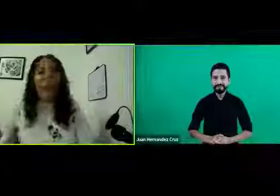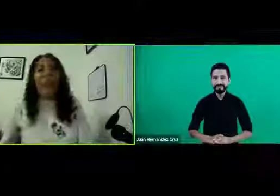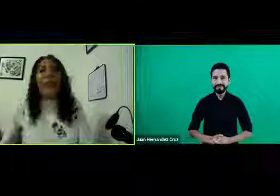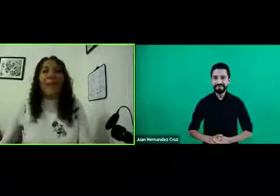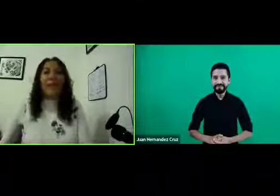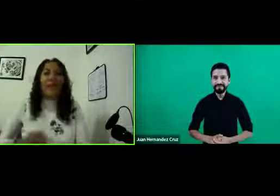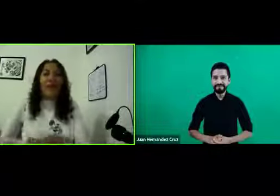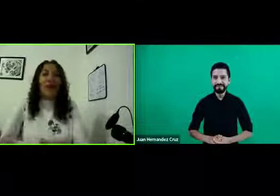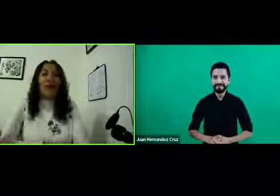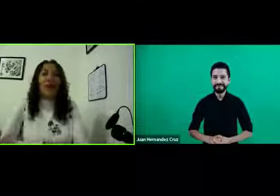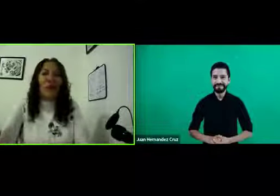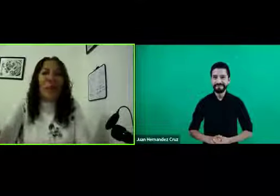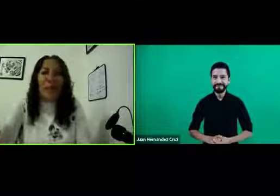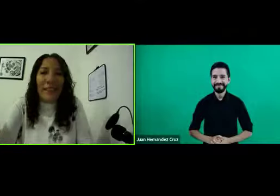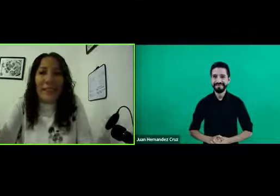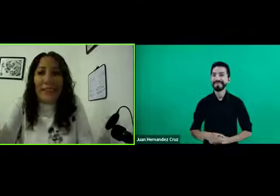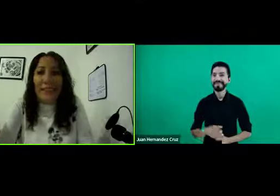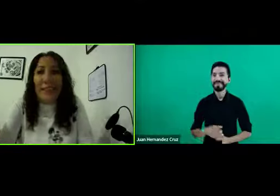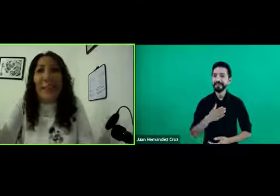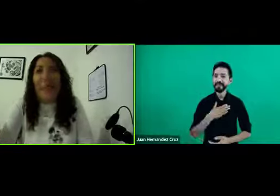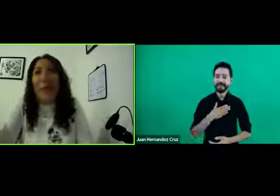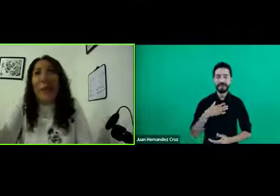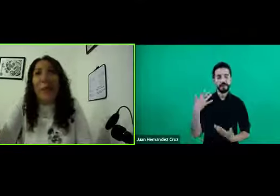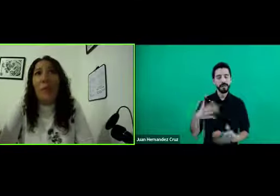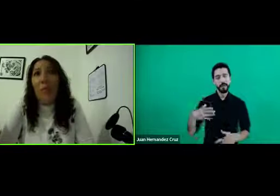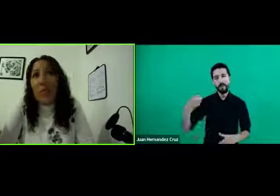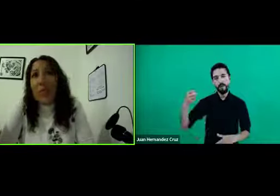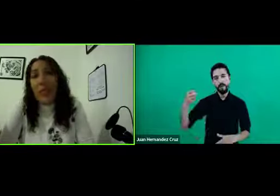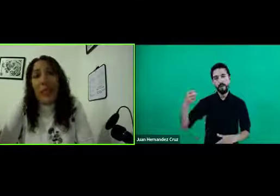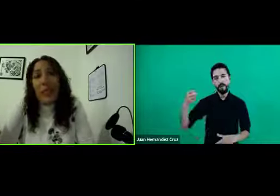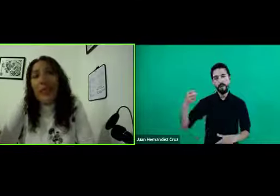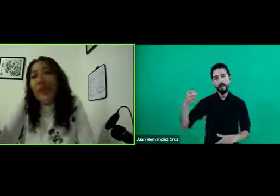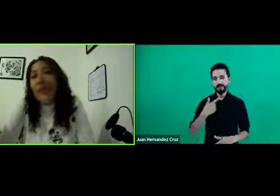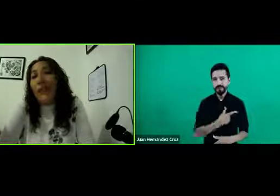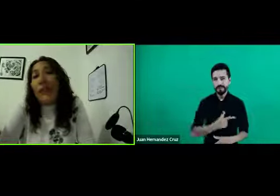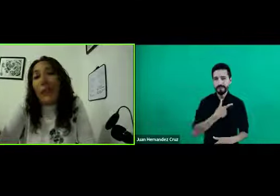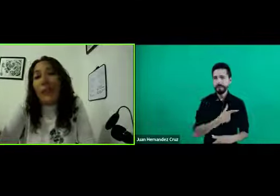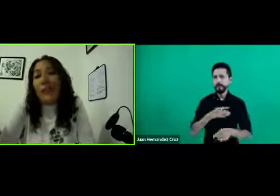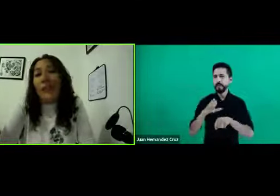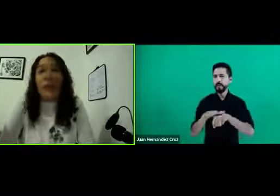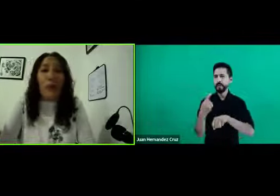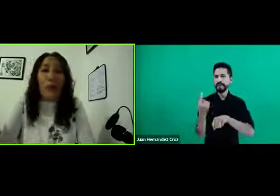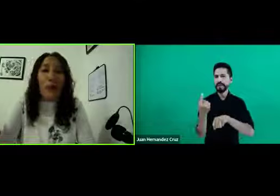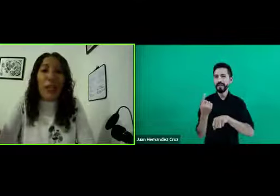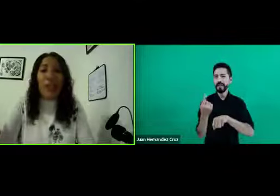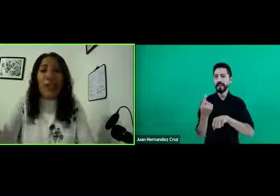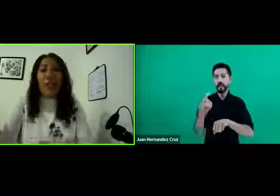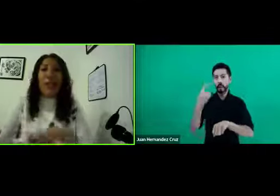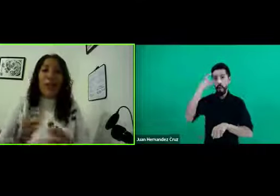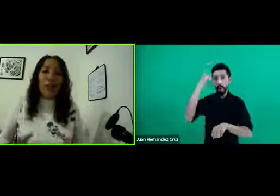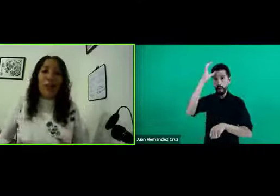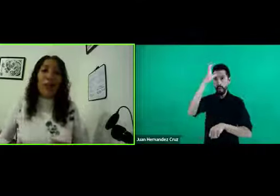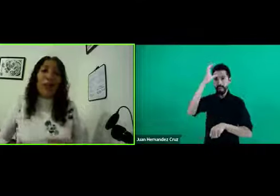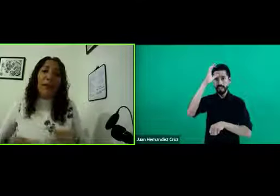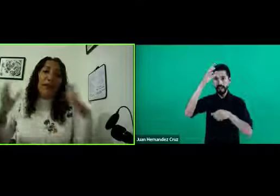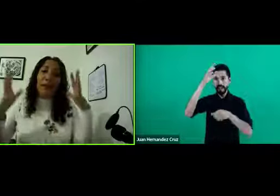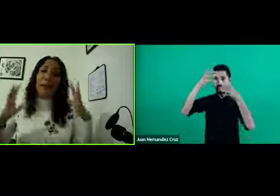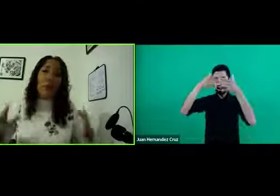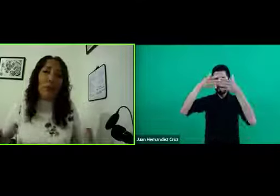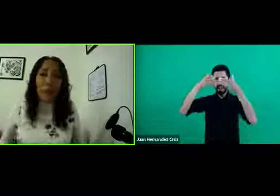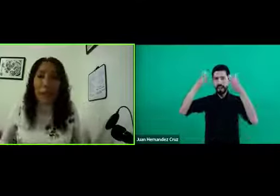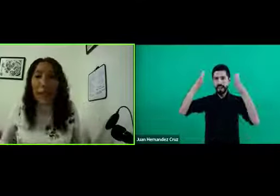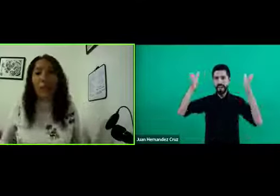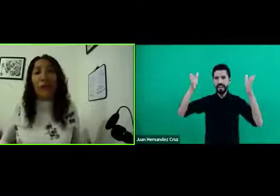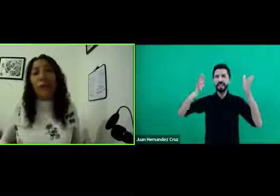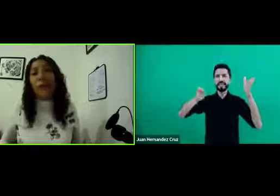No, bueno, para mí es todo un honor y un placer que estés aquí. ¿Por qué? Porque la expansión de la conciencia no es únicamente para aquellos avatar que